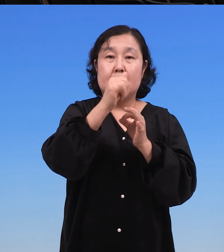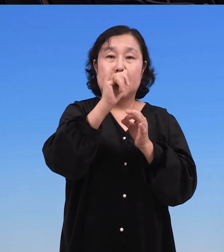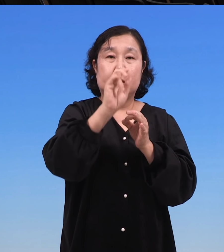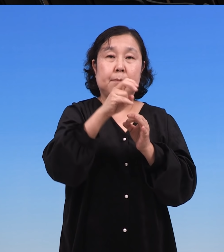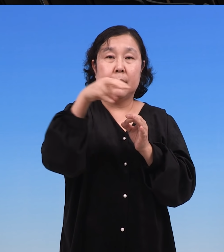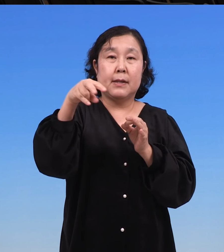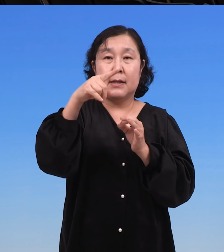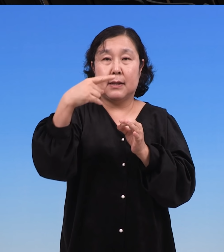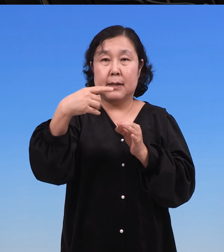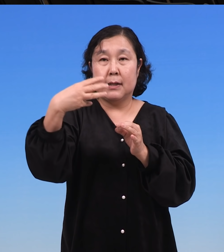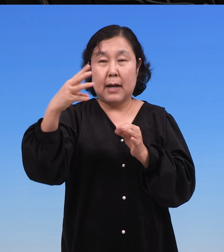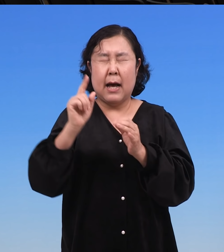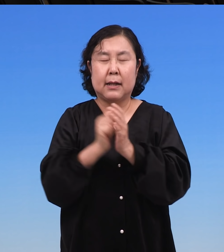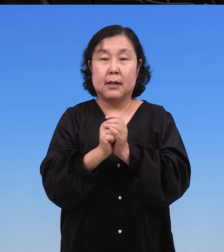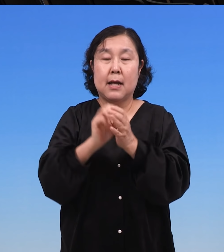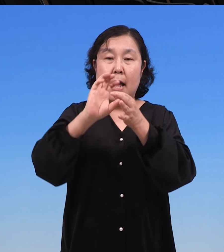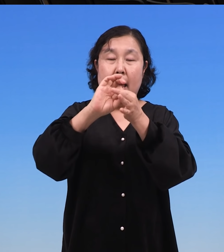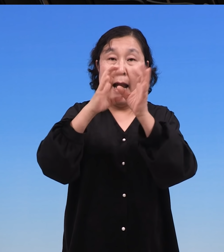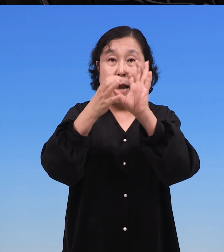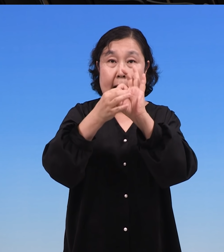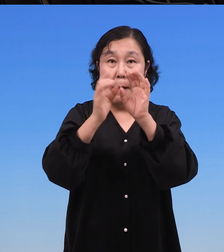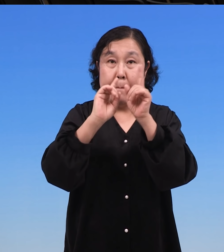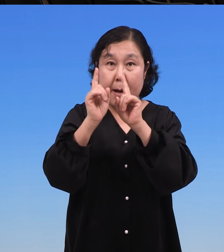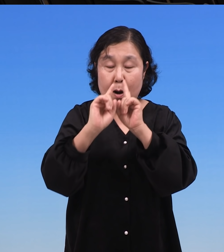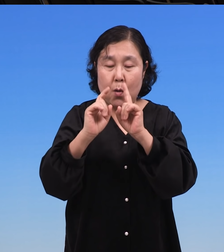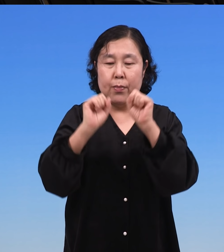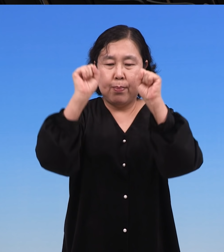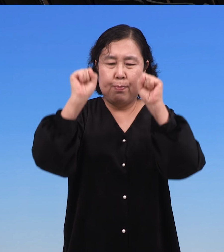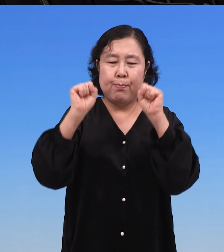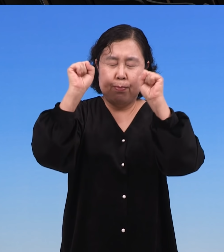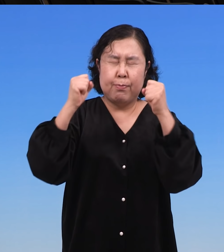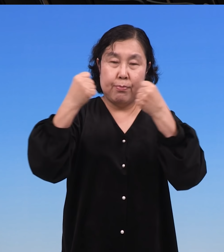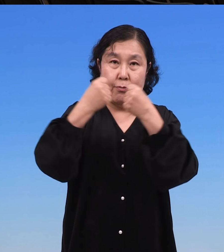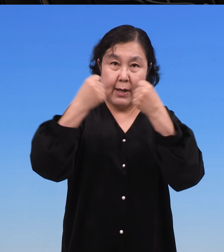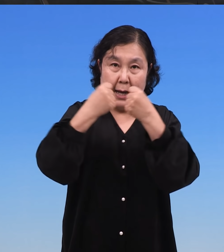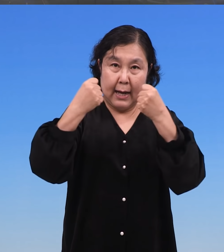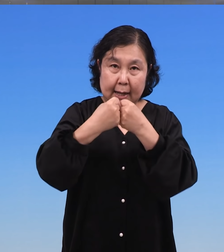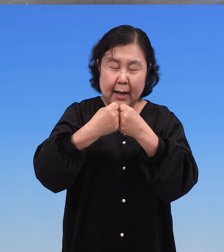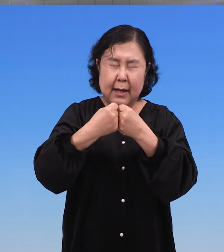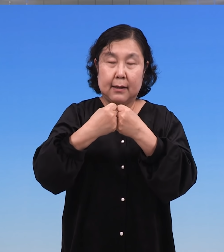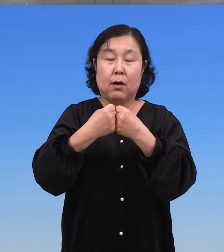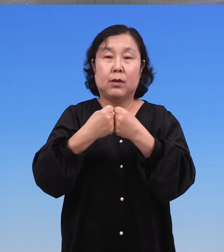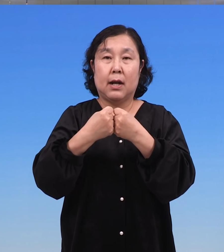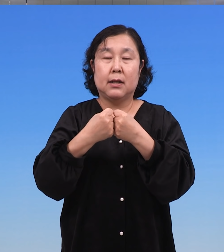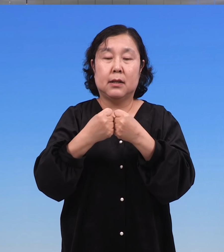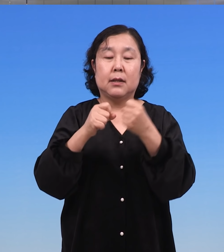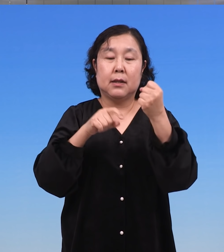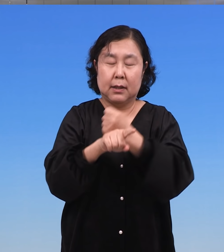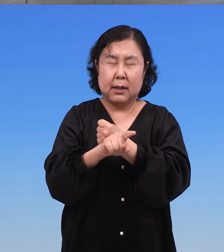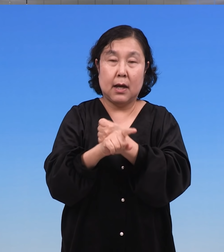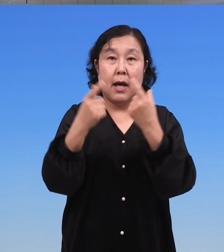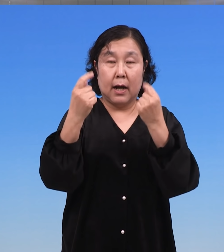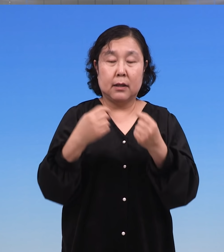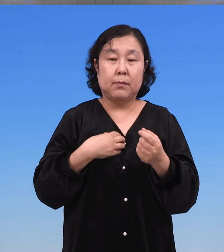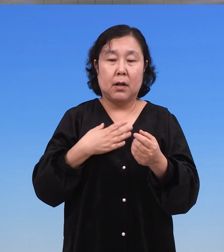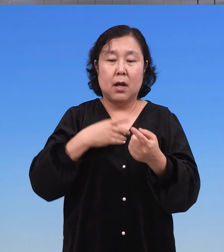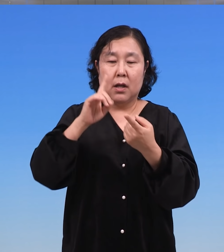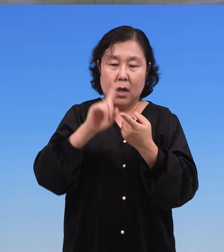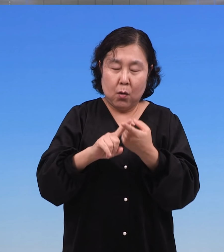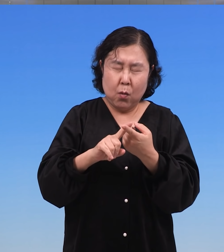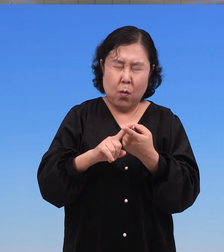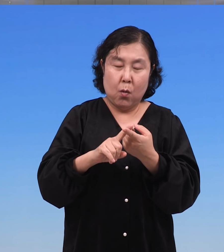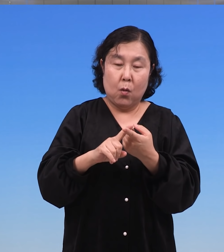힘쓰라는 단어는 헬라어로 투쟁하다, 싸우다 이런 뜻을 가진 단어예요. 우리는 다 본능을 가진 인간입니다.